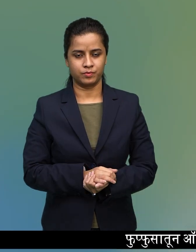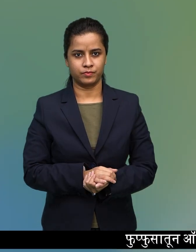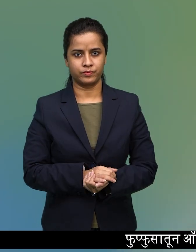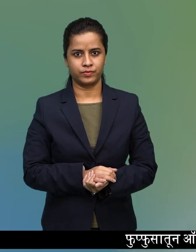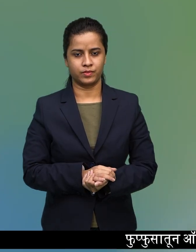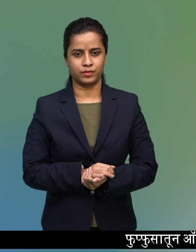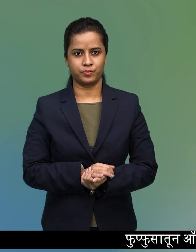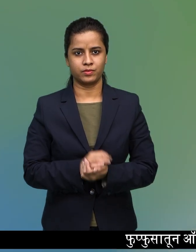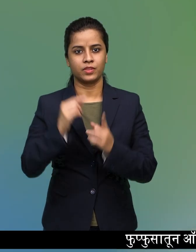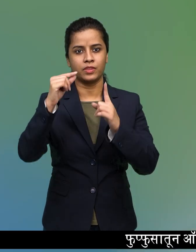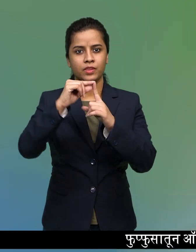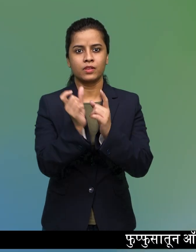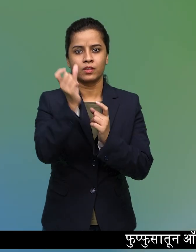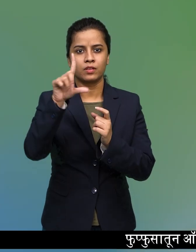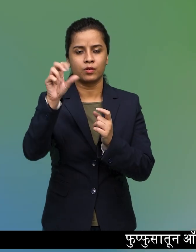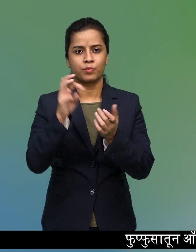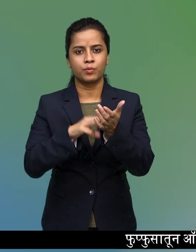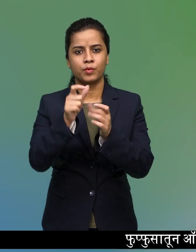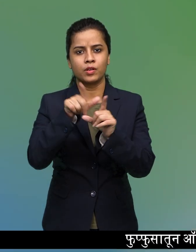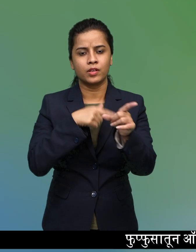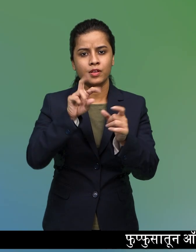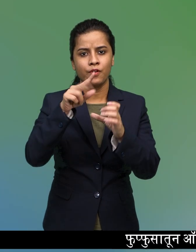फुफ्फुसातून ऑक्सिजनयुक्त रक्त फुफ्फुसीय शिरा